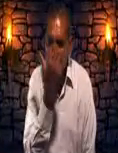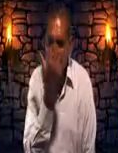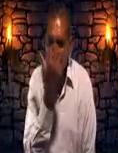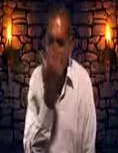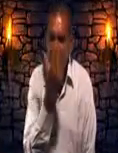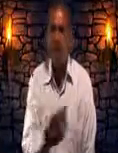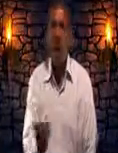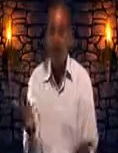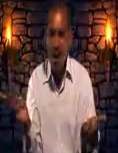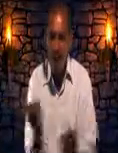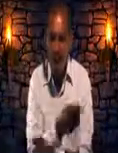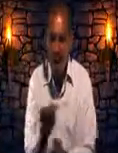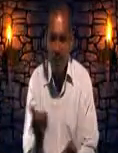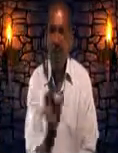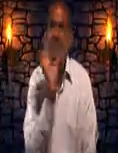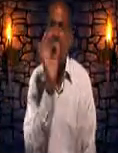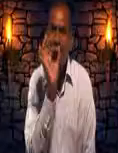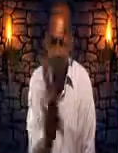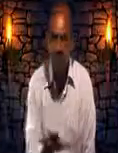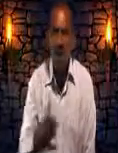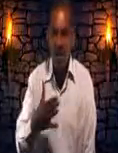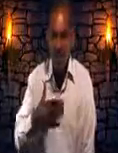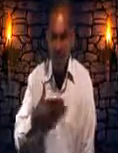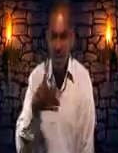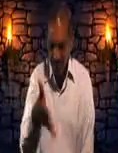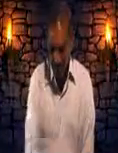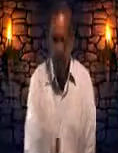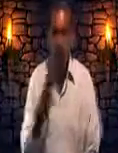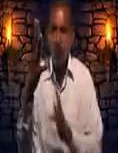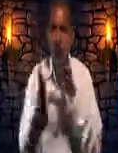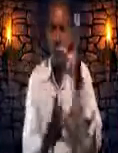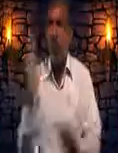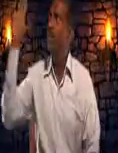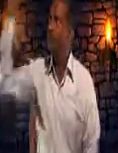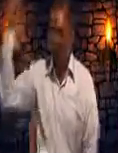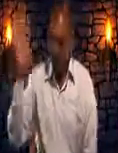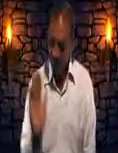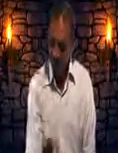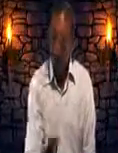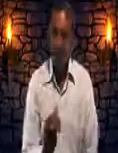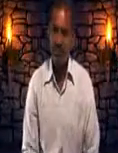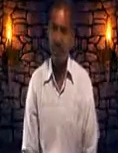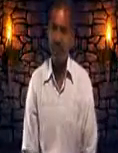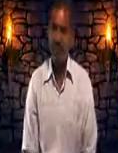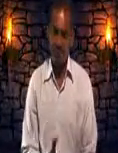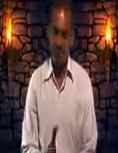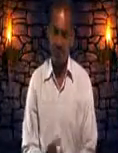காண்கிறவர்கள் குருடராகும்படியாகவும் நியாய தீர்ப்புக்கு நான் இந்த உலகத்தில் வந்தேன் என்றார்.